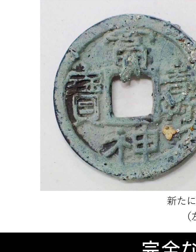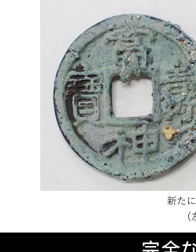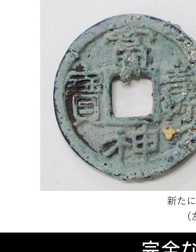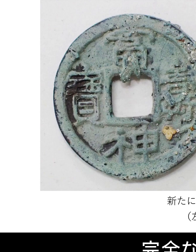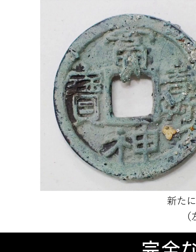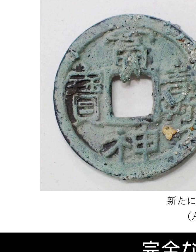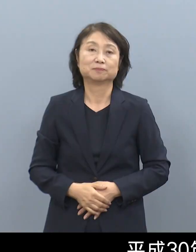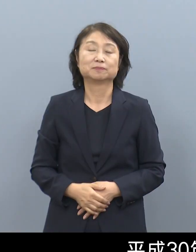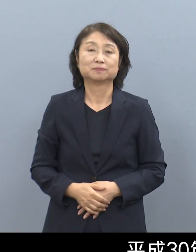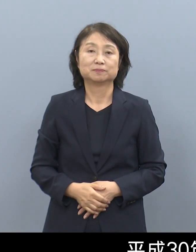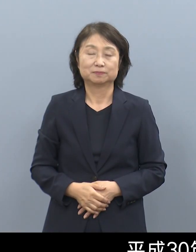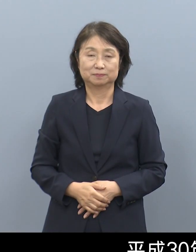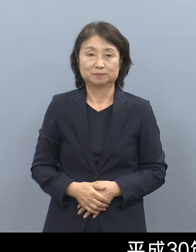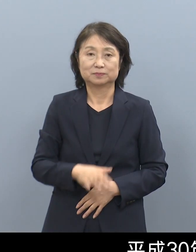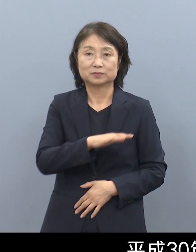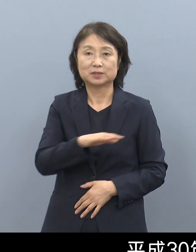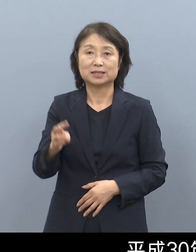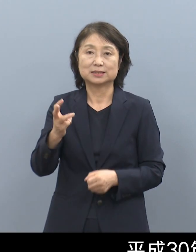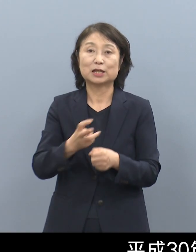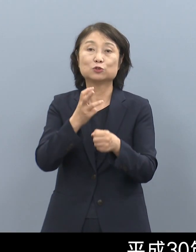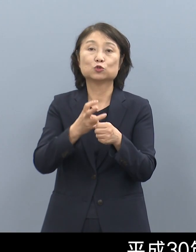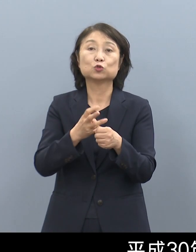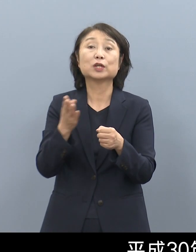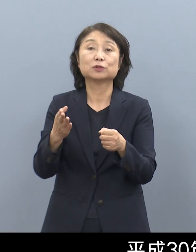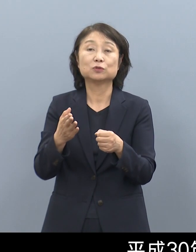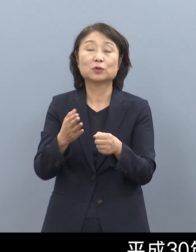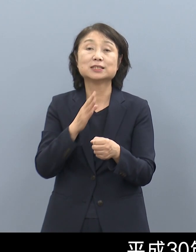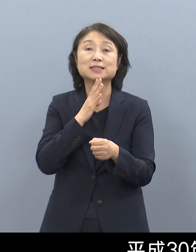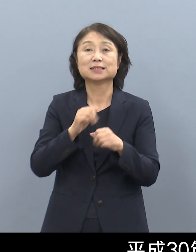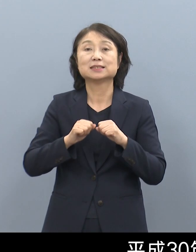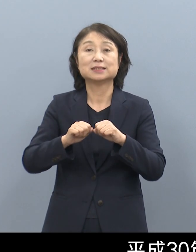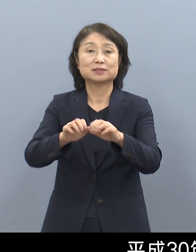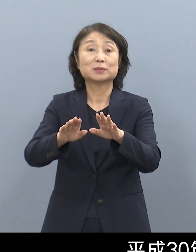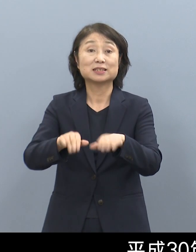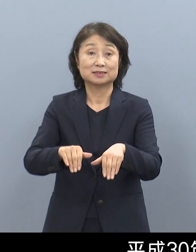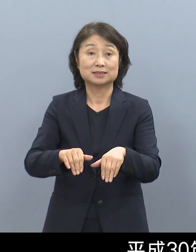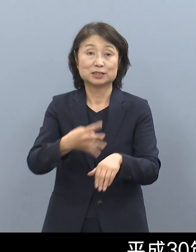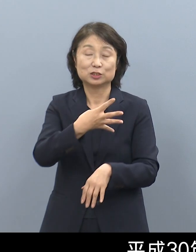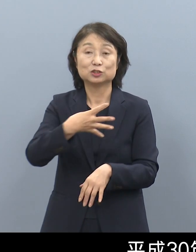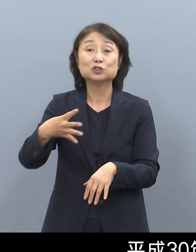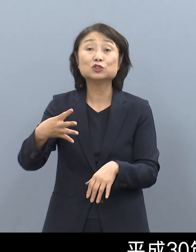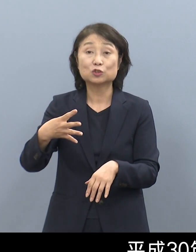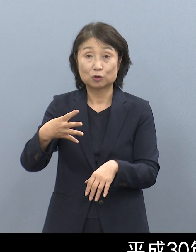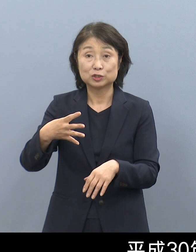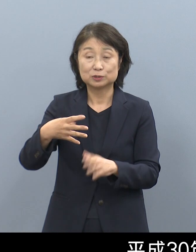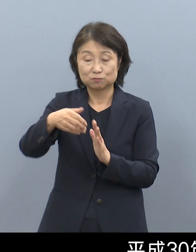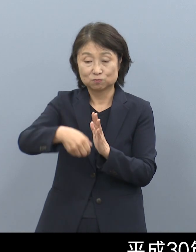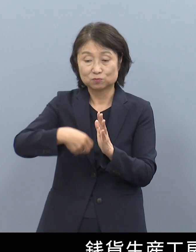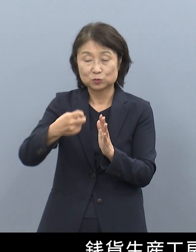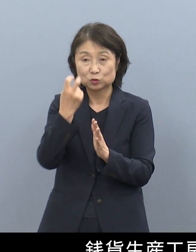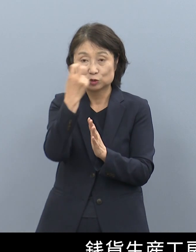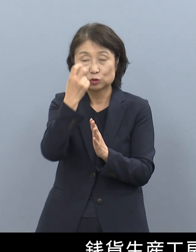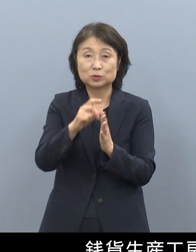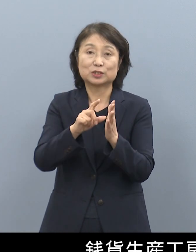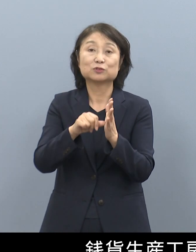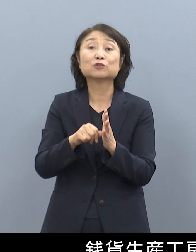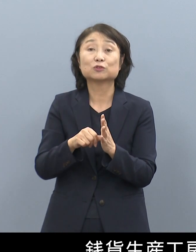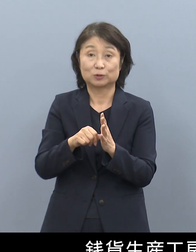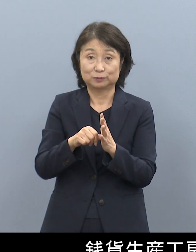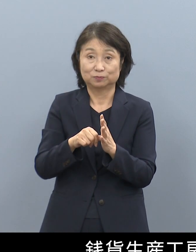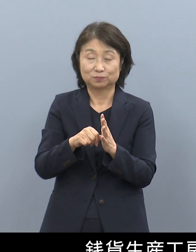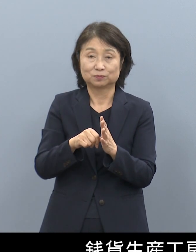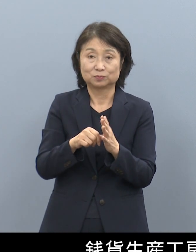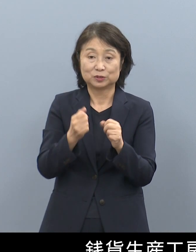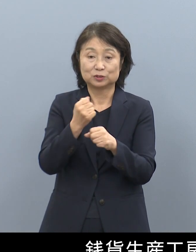。平成30年度に実施いたしました第4次調査の際に、銑貨生産